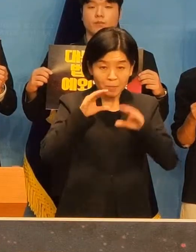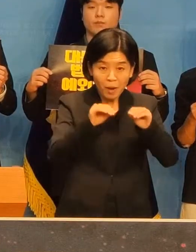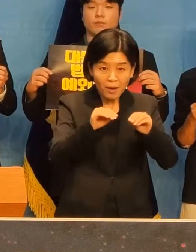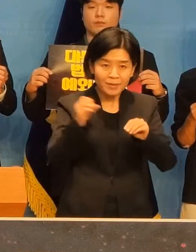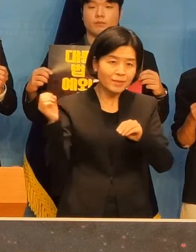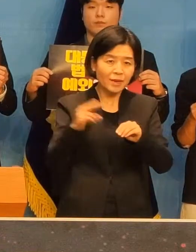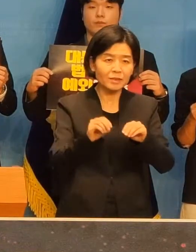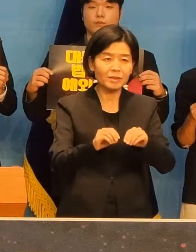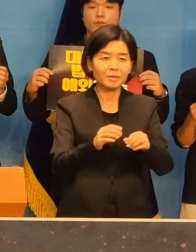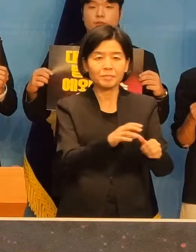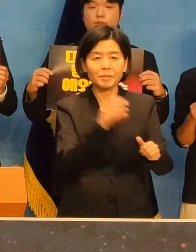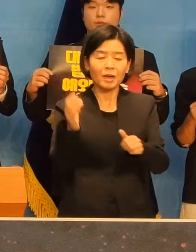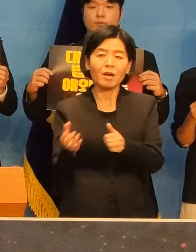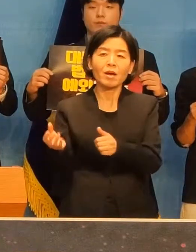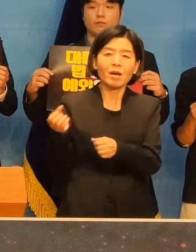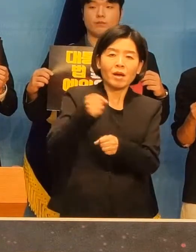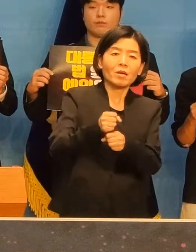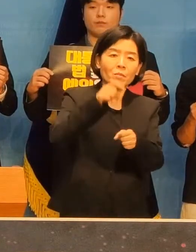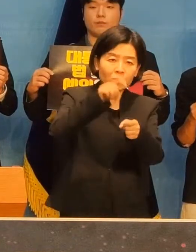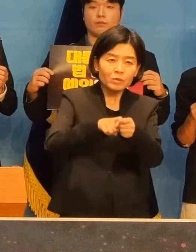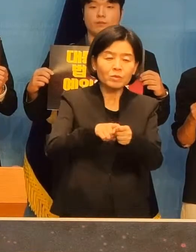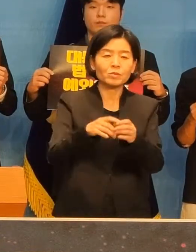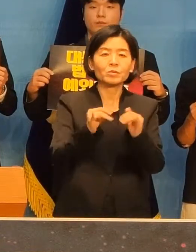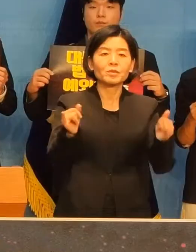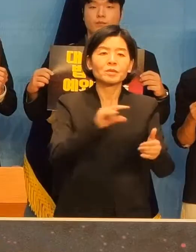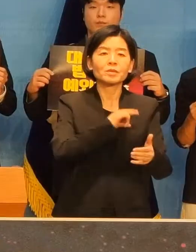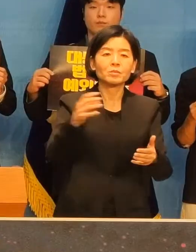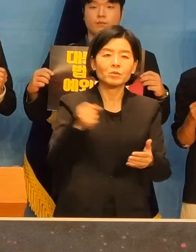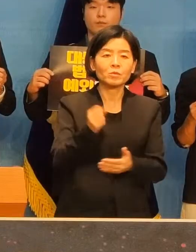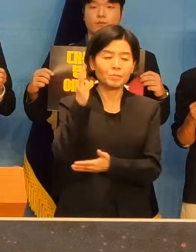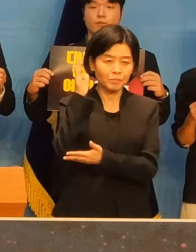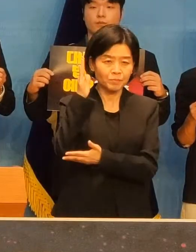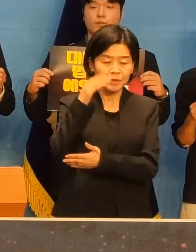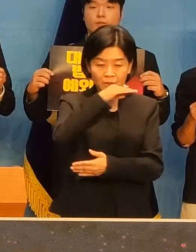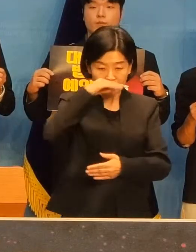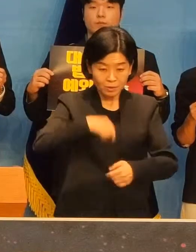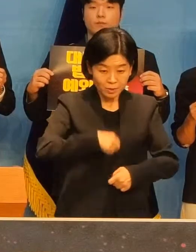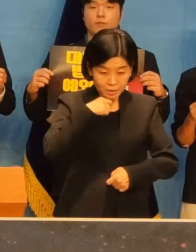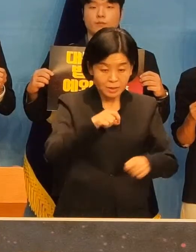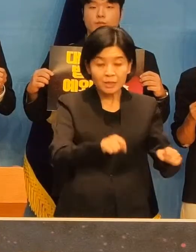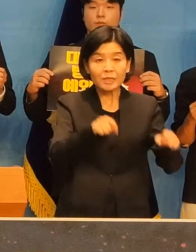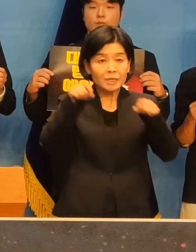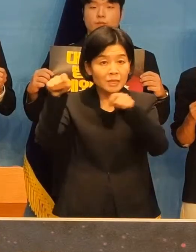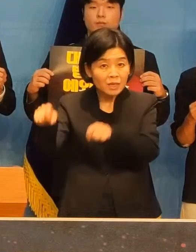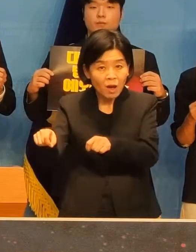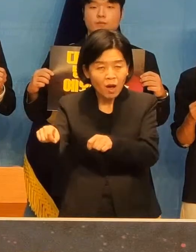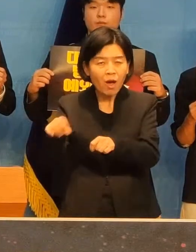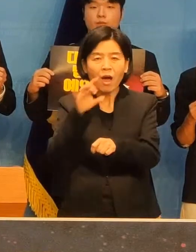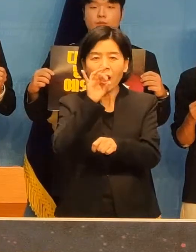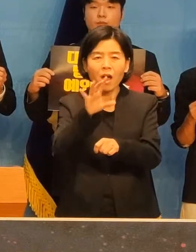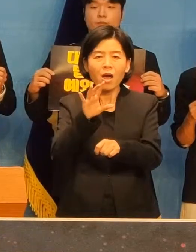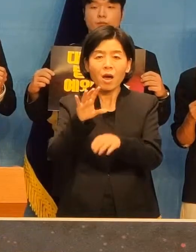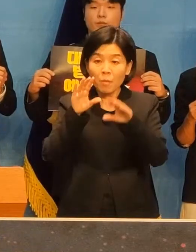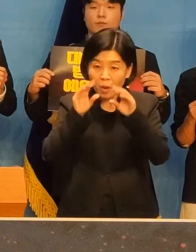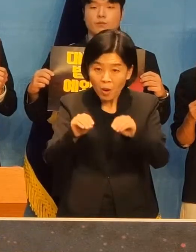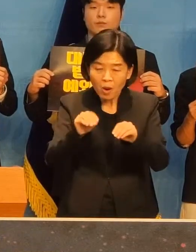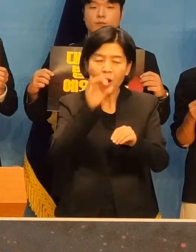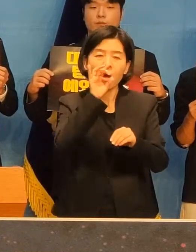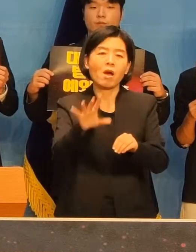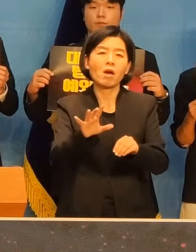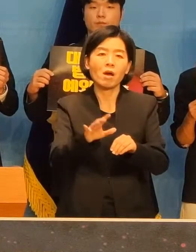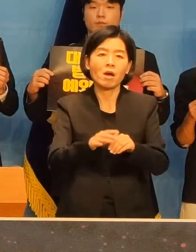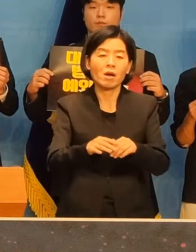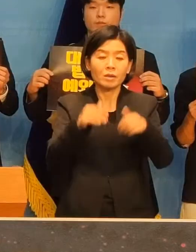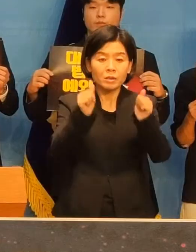위해 국민의 이름으로 이 자리에 섰습니다. 정의는 지연되어서도 멈춰서도 안 됩니다.